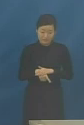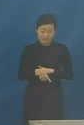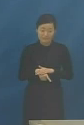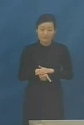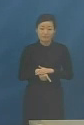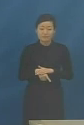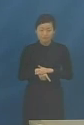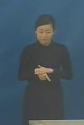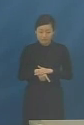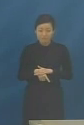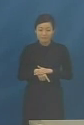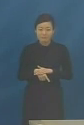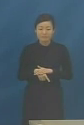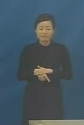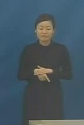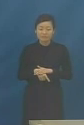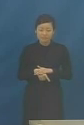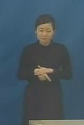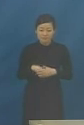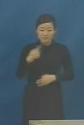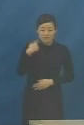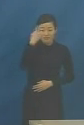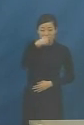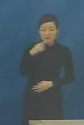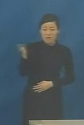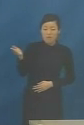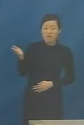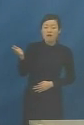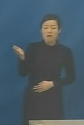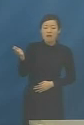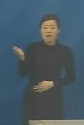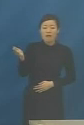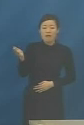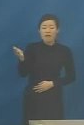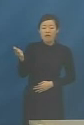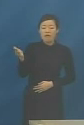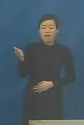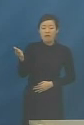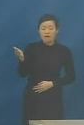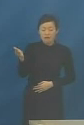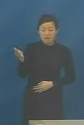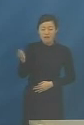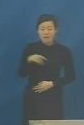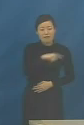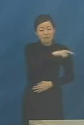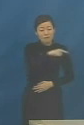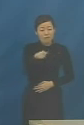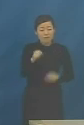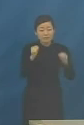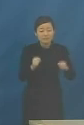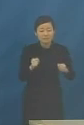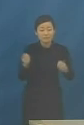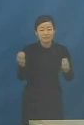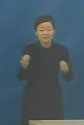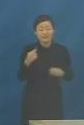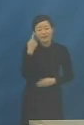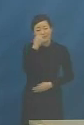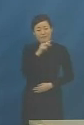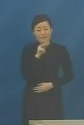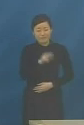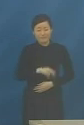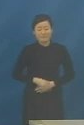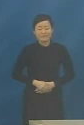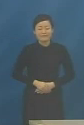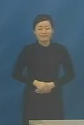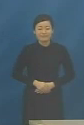でございまして非常に親しみのある顔だもんで結構あの a 発表した途端に全国